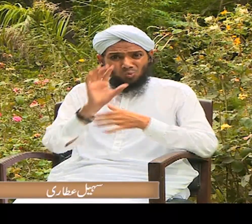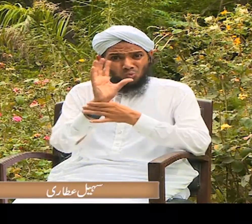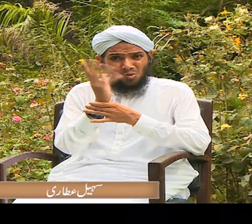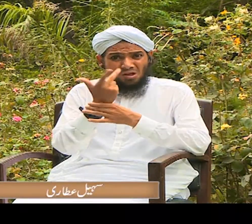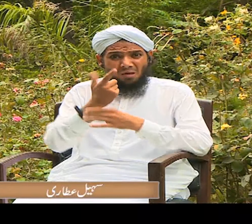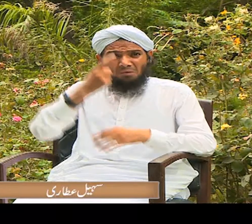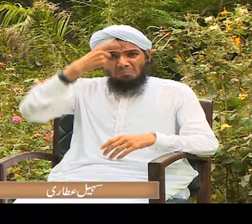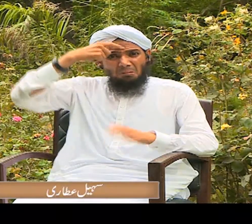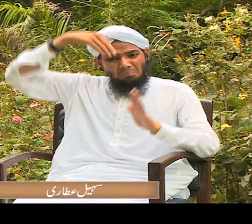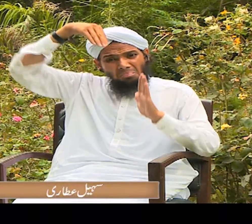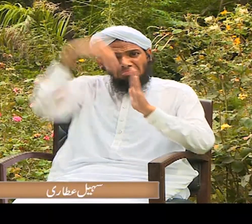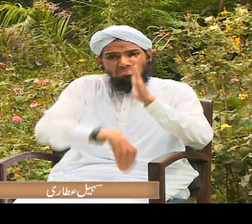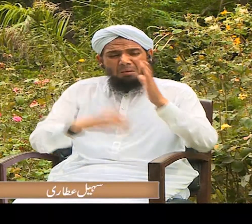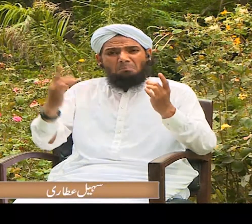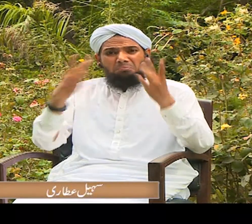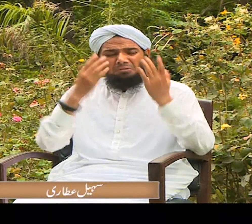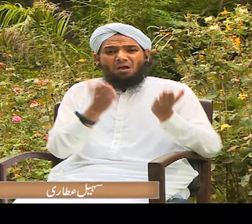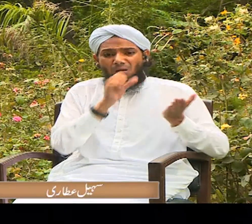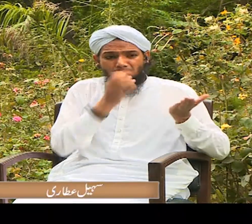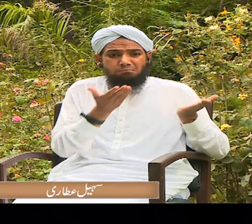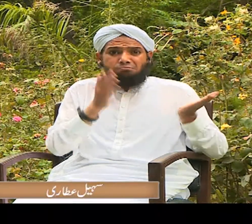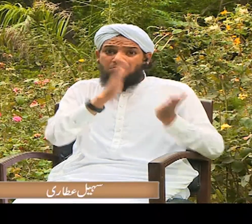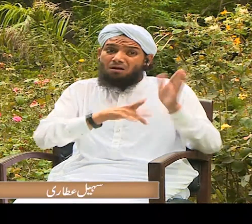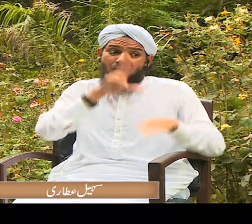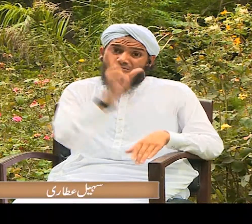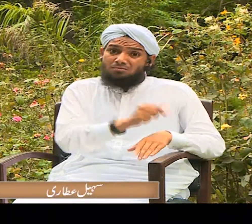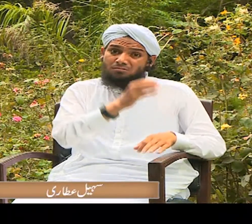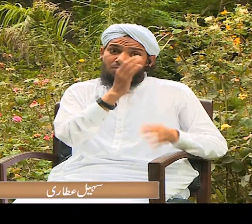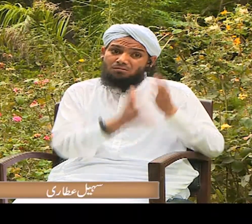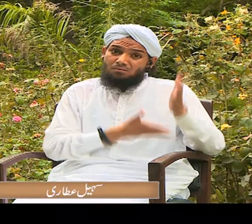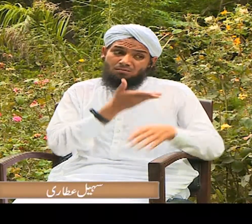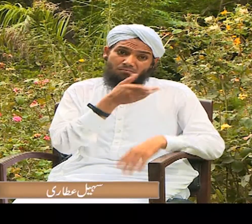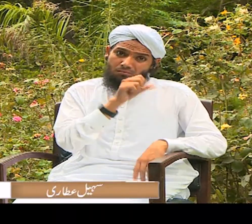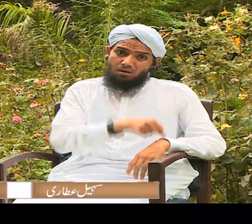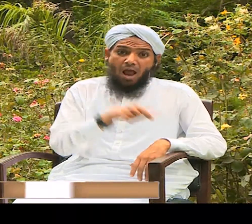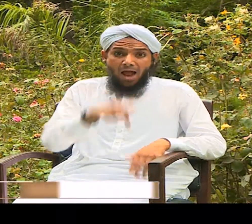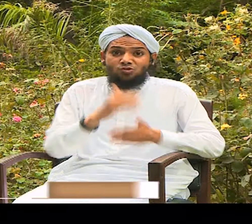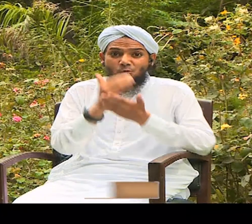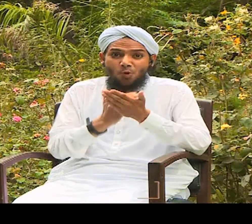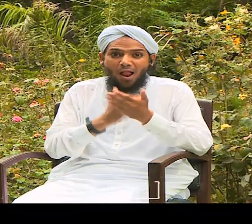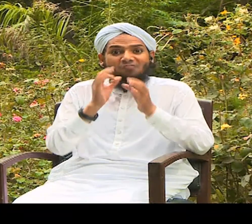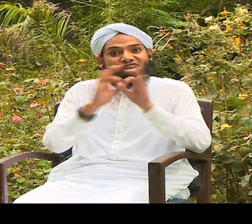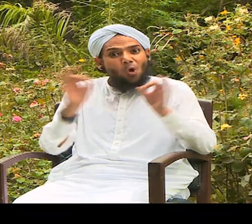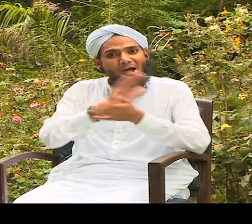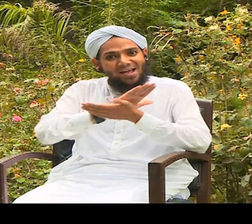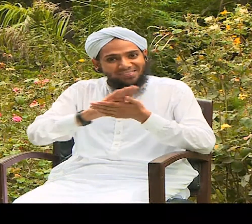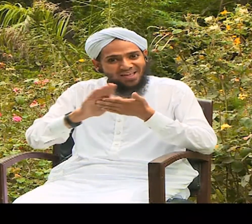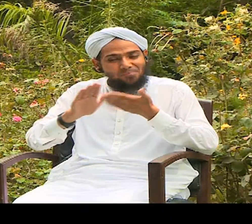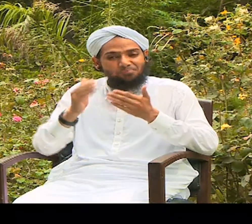اس دنیا میں بھی ذلیل و خوار ہوتا ہے اور آخرت کے عذاب کا بھی حقدار ہوتا ہے۔ آج کے پروگرام کا وقت اختتام کی طرف بڑھ رہا